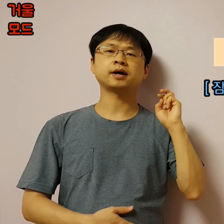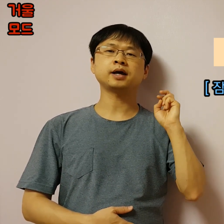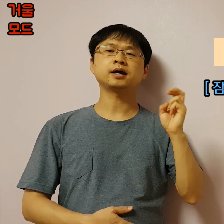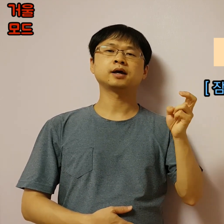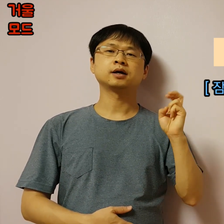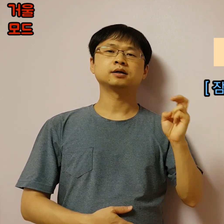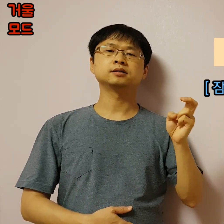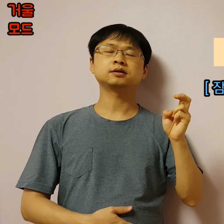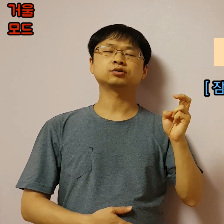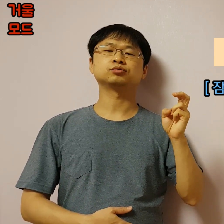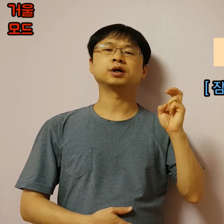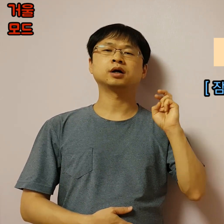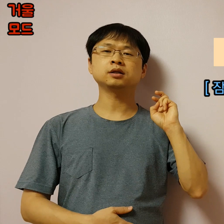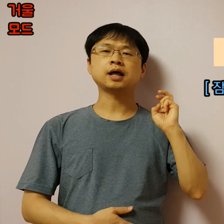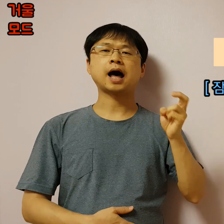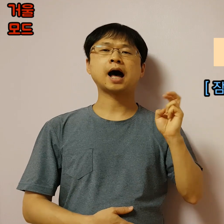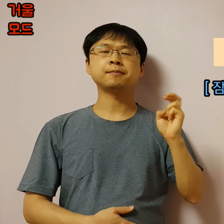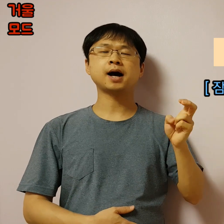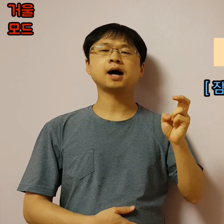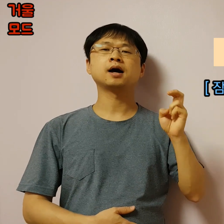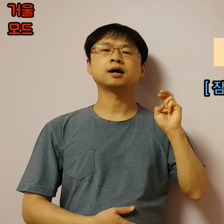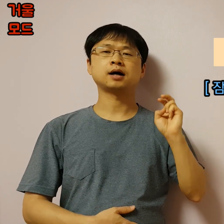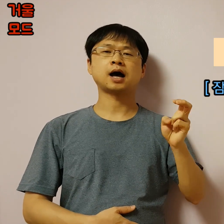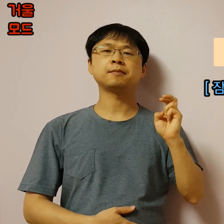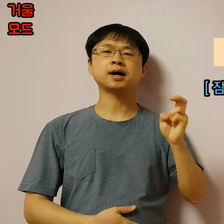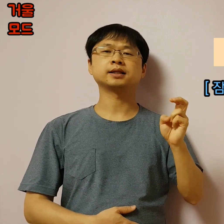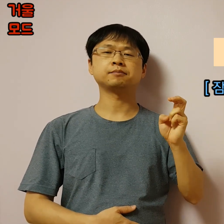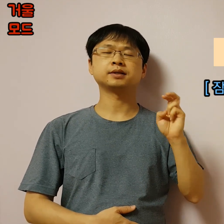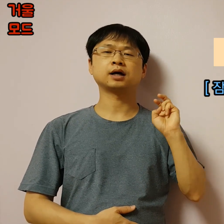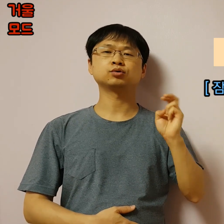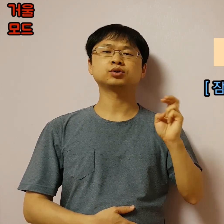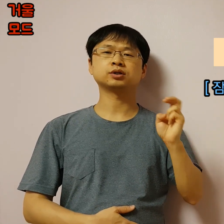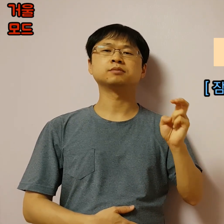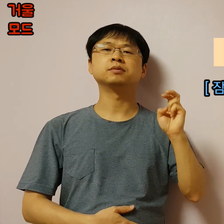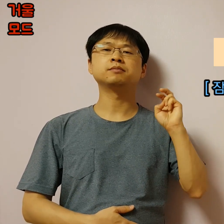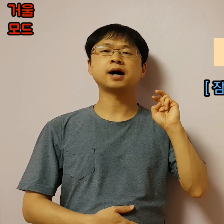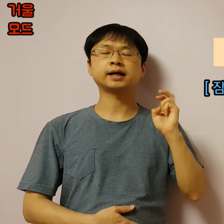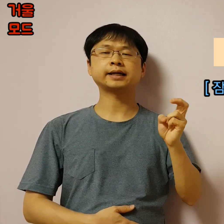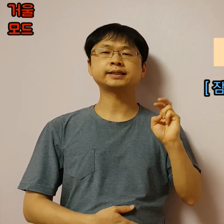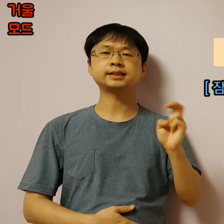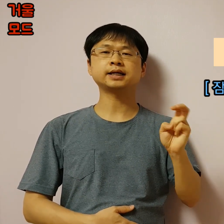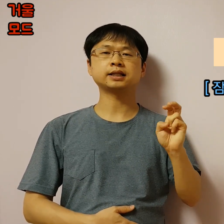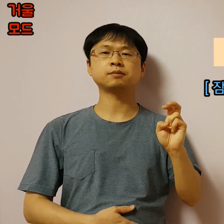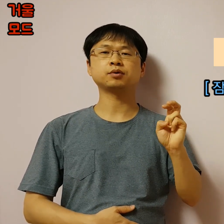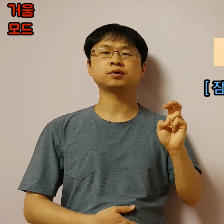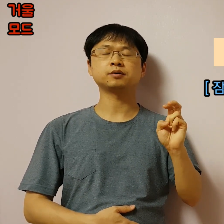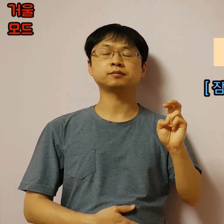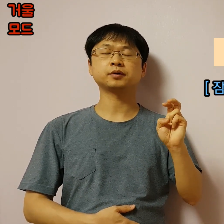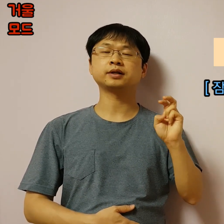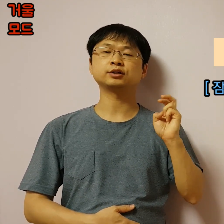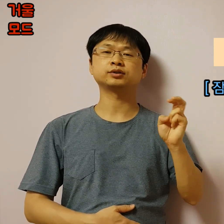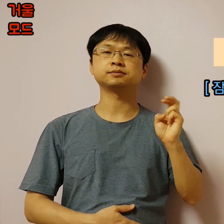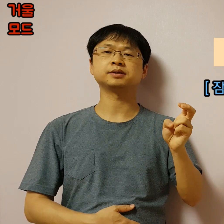다음에 흔들어주면 아마가 됩니다. 추측, 뭐뭐 하겠지 할 때 표현할 수